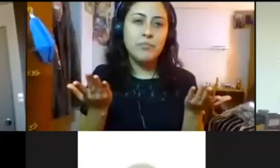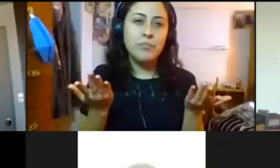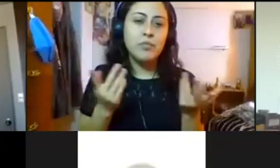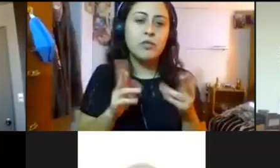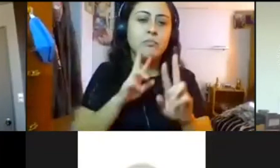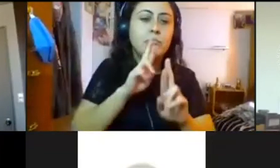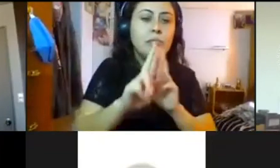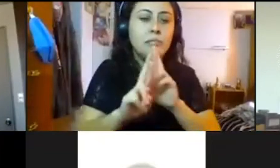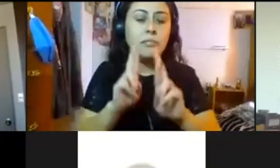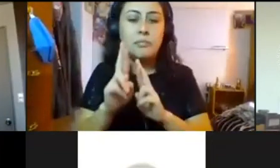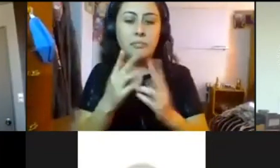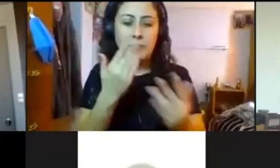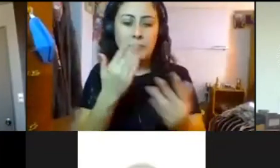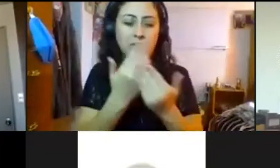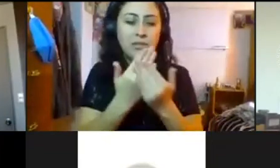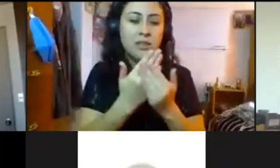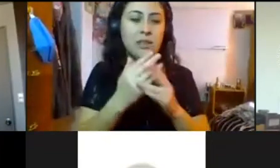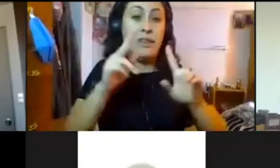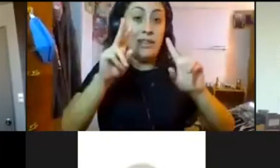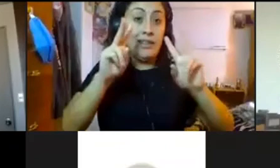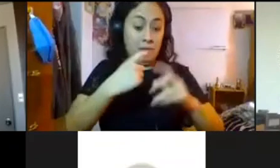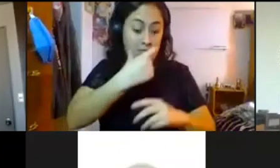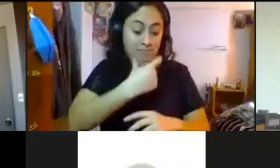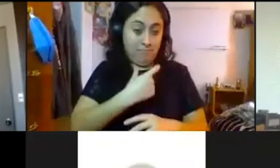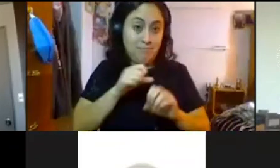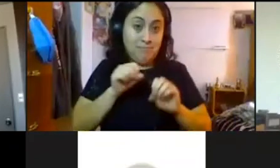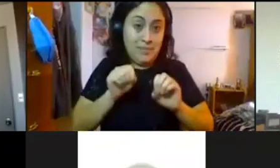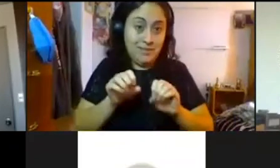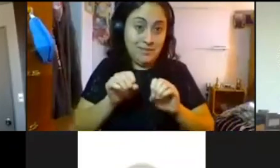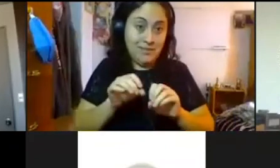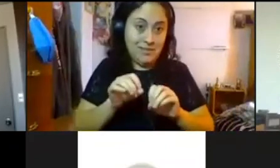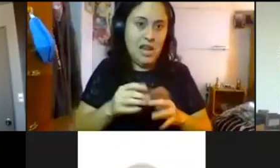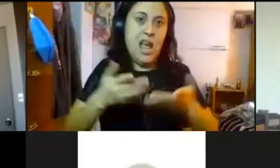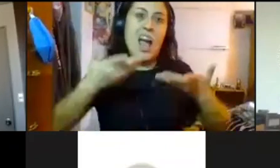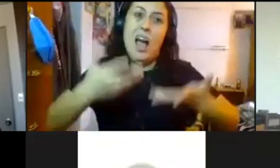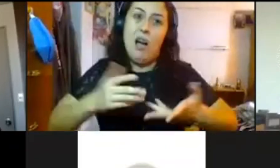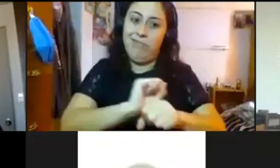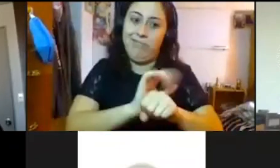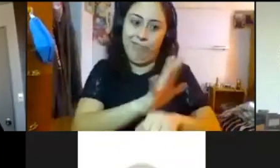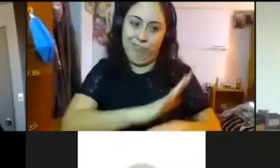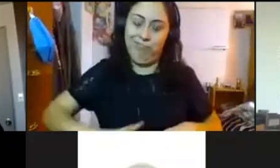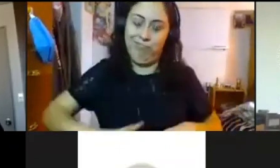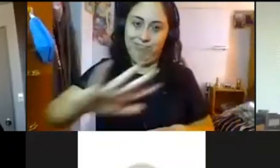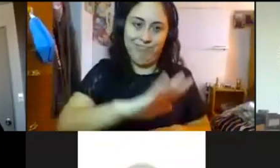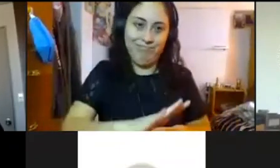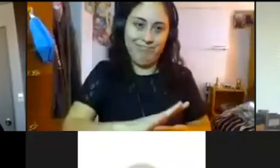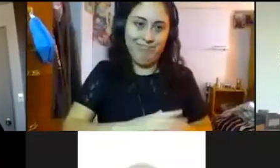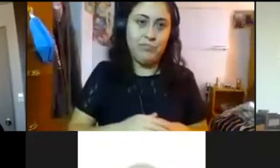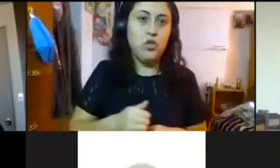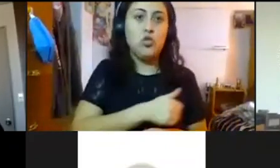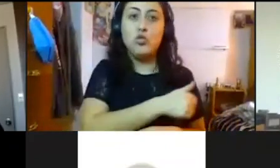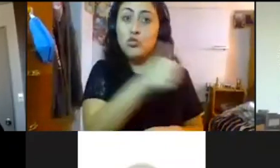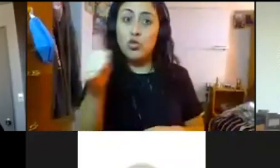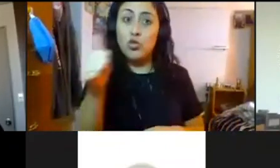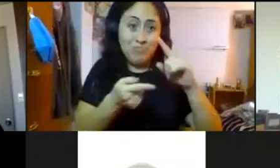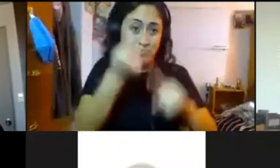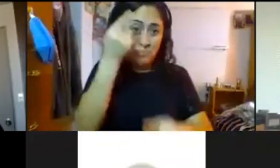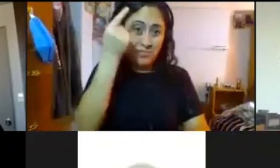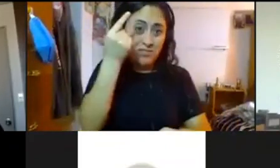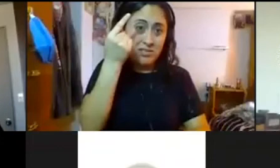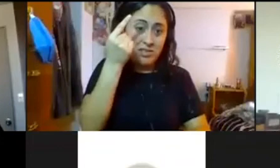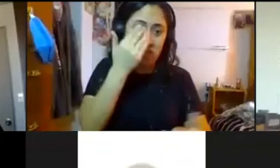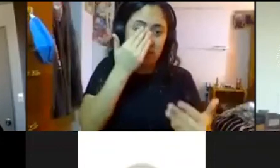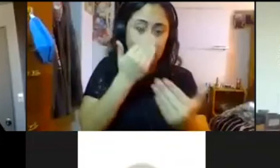respondiendo, ¿cierto?, desde la educación en este contexto de pandemia en el que actualmente nos encontramos, donde todos por primera vez nos encontramos